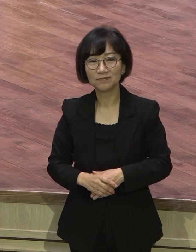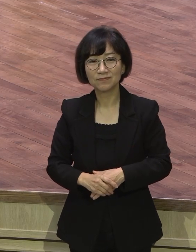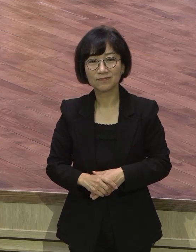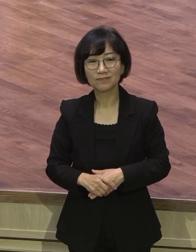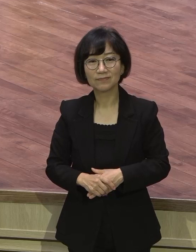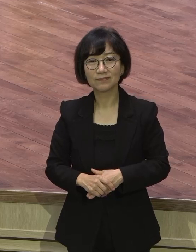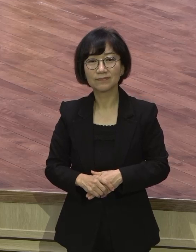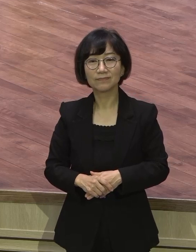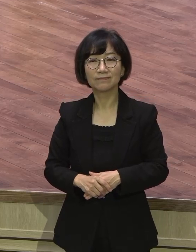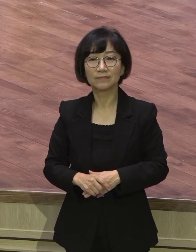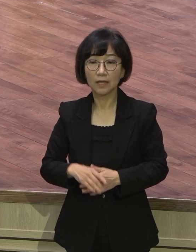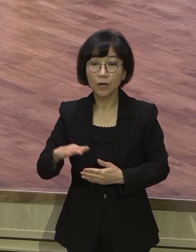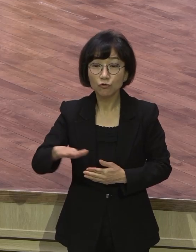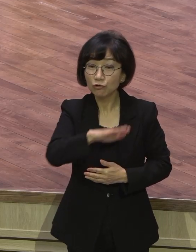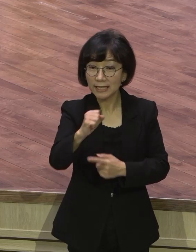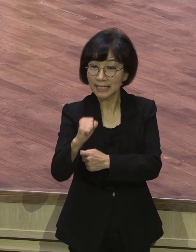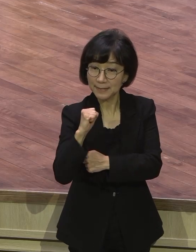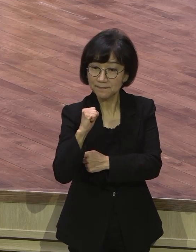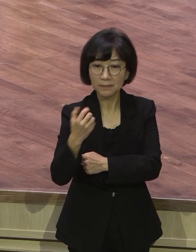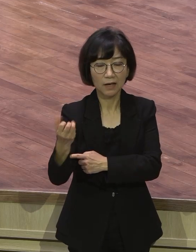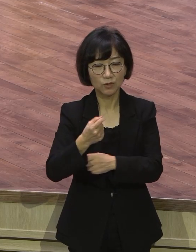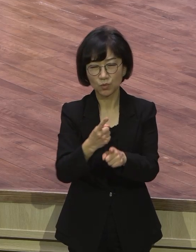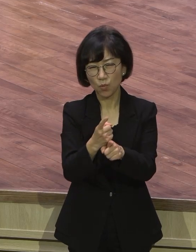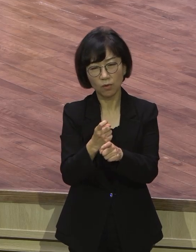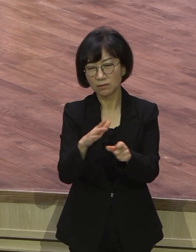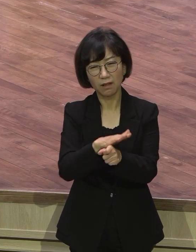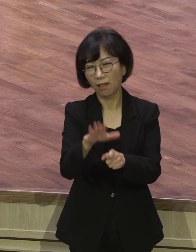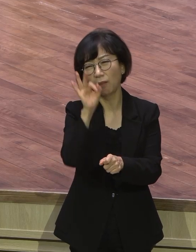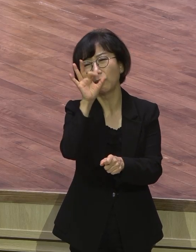우리의 힘과 의지로 되어지지 아닙니다.